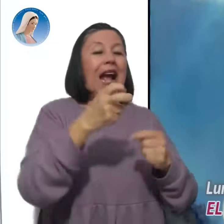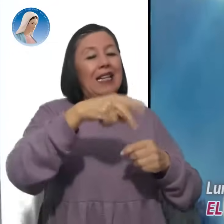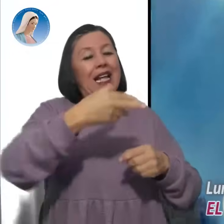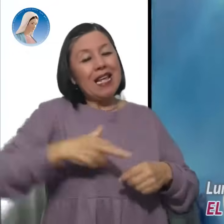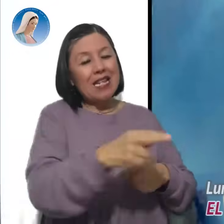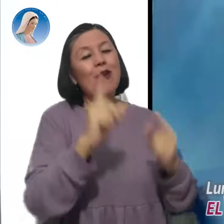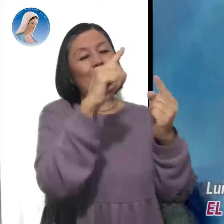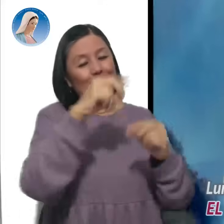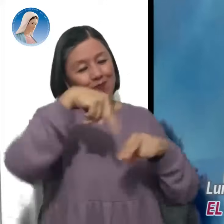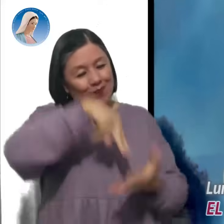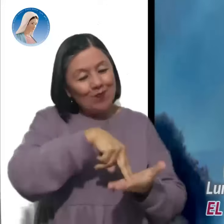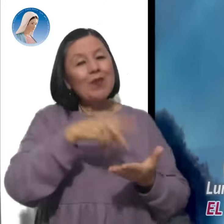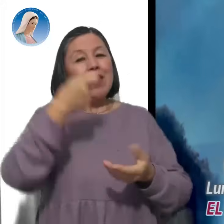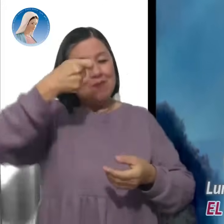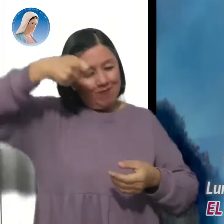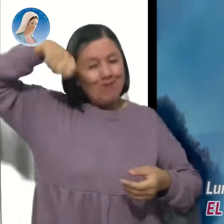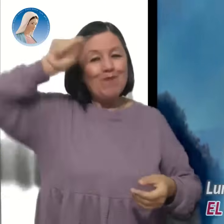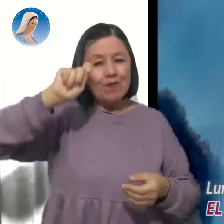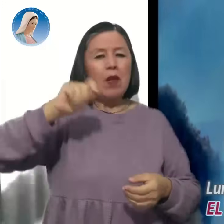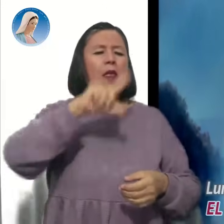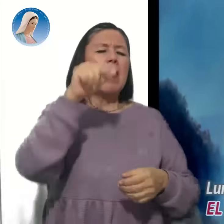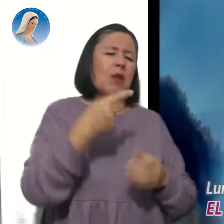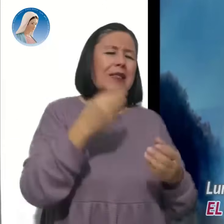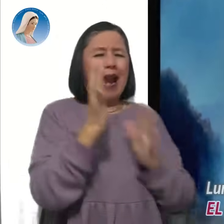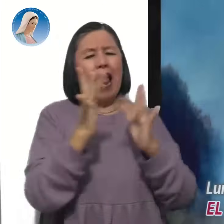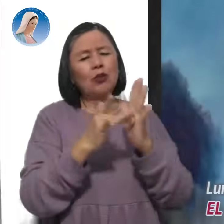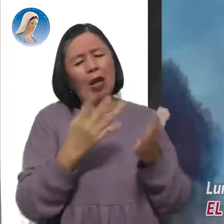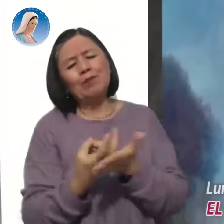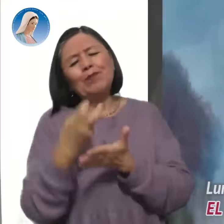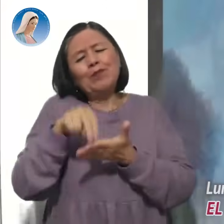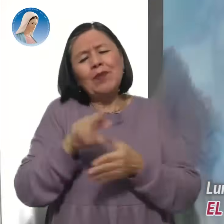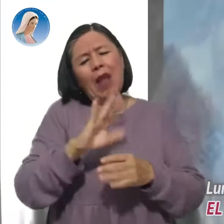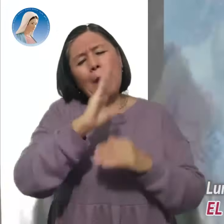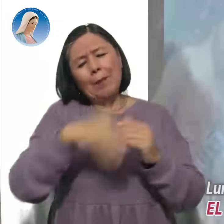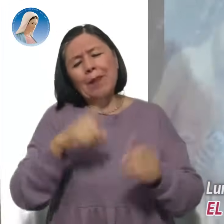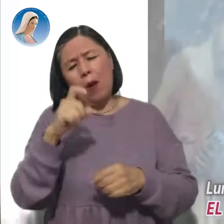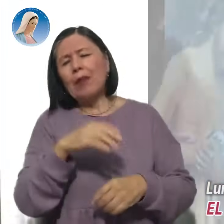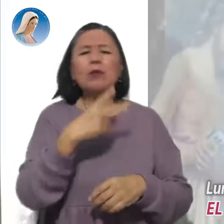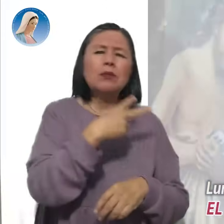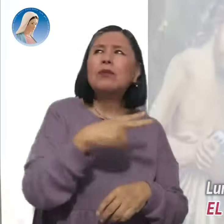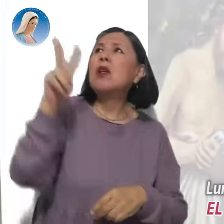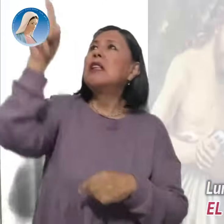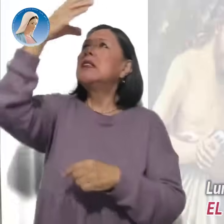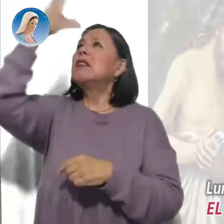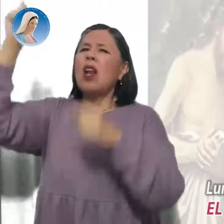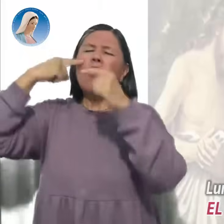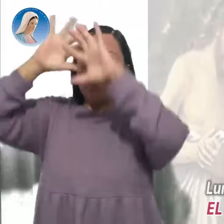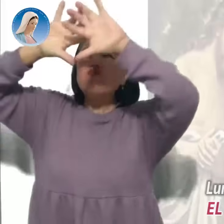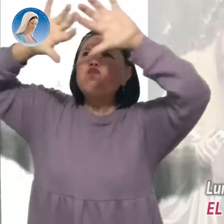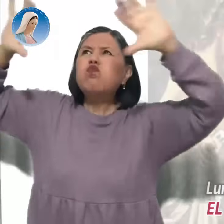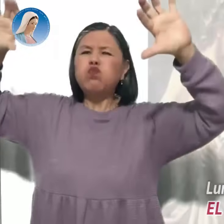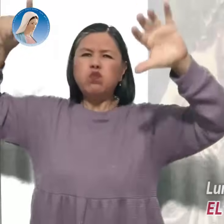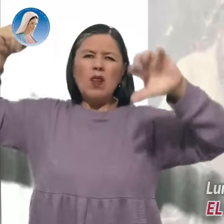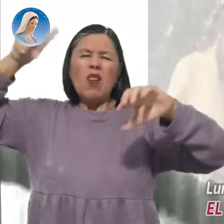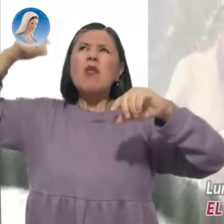salir Jesús del agua, vio que los cielos se rasgaban y que el Espíritu en figura de paloma descendía sobre él. Se